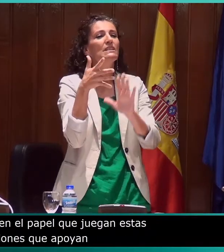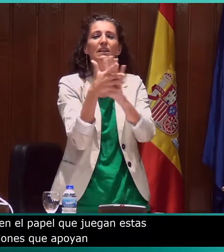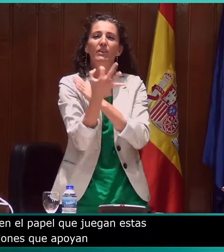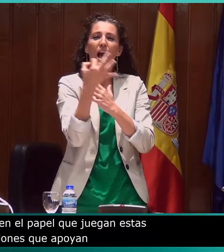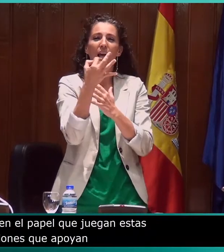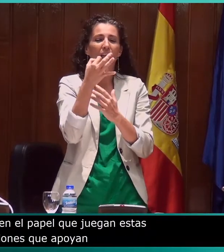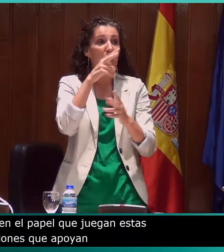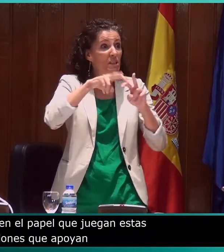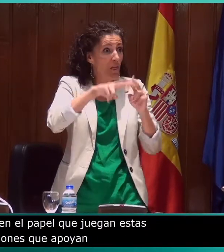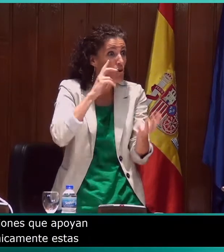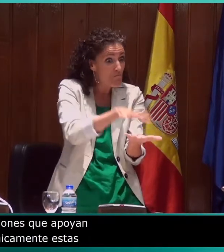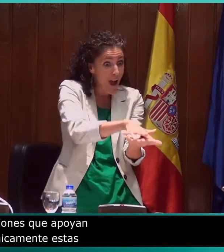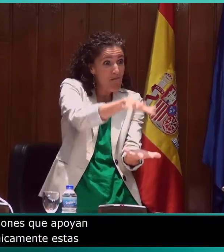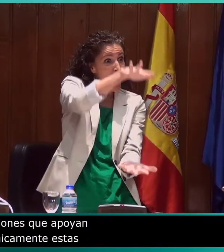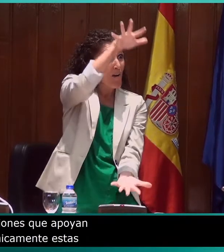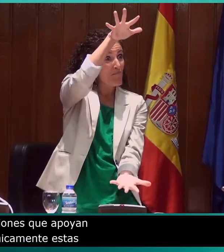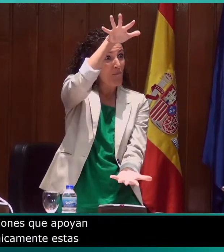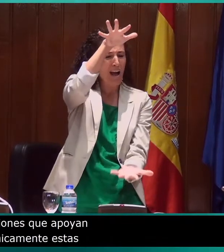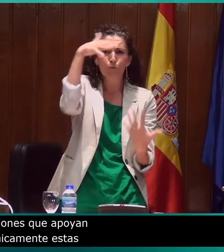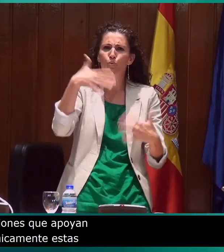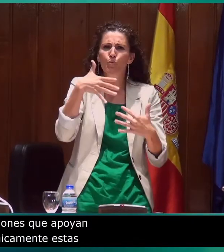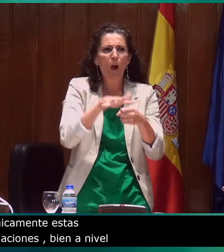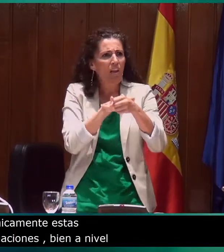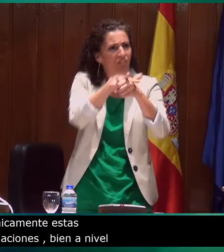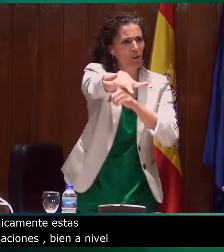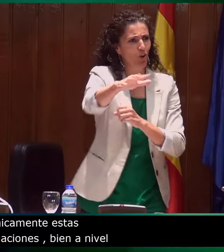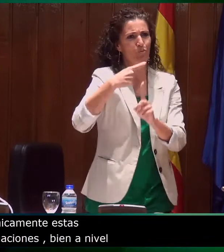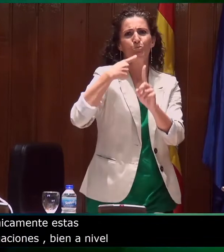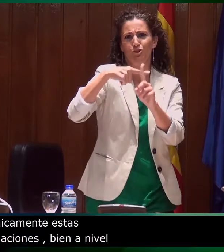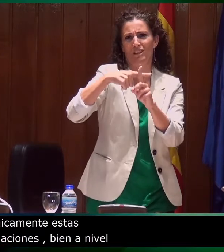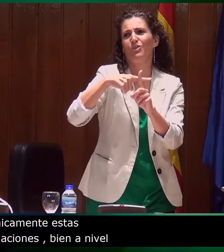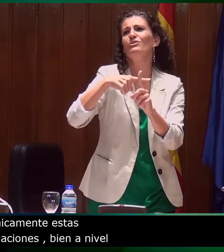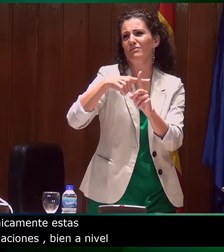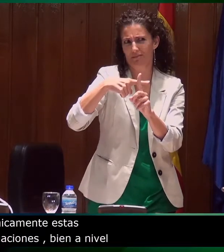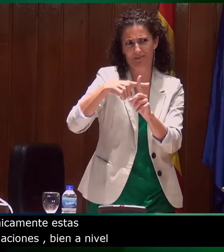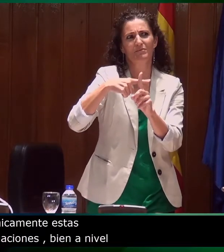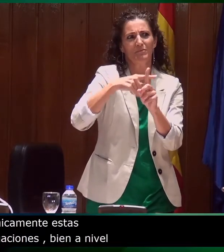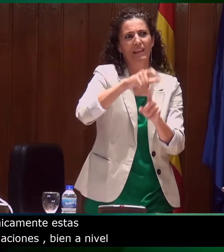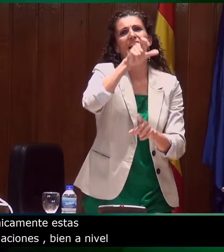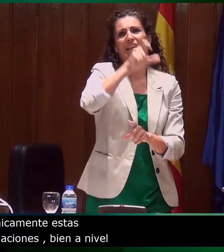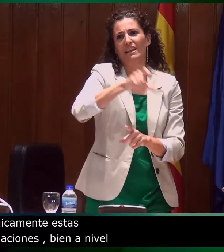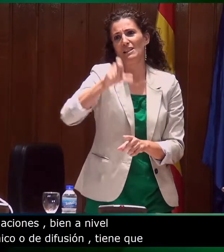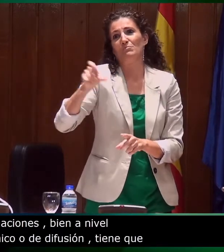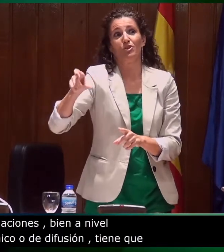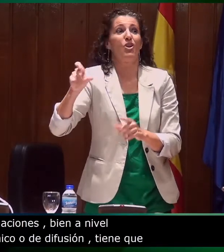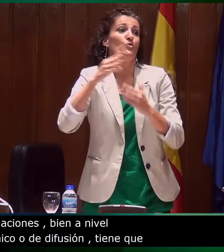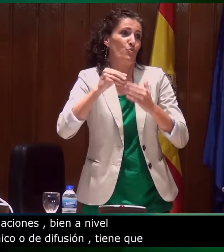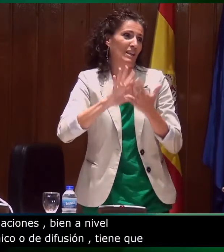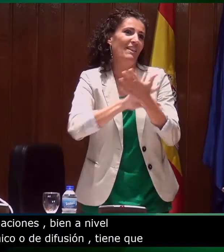si conseguimos eso el resultado será un aumento en esas en esas investigaciones